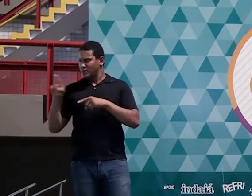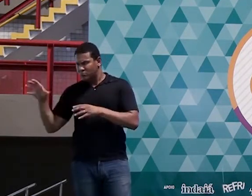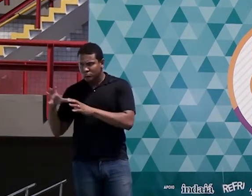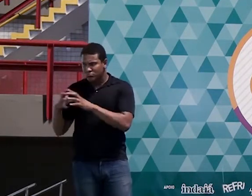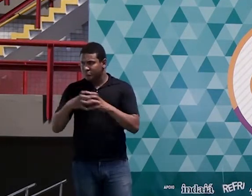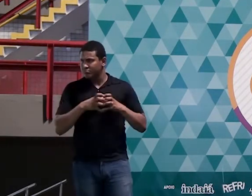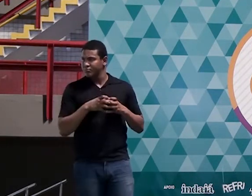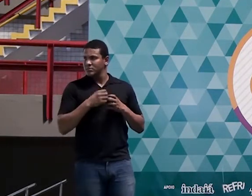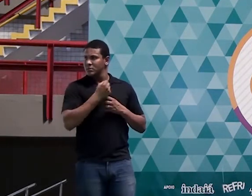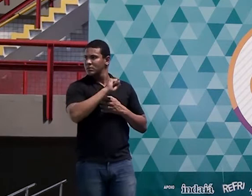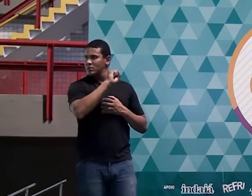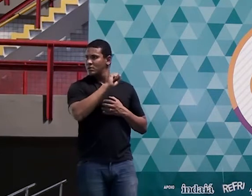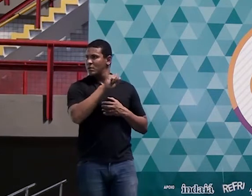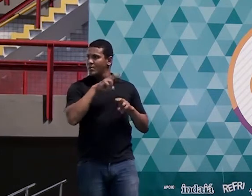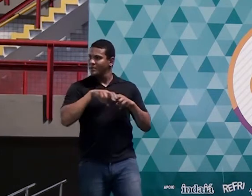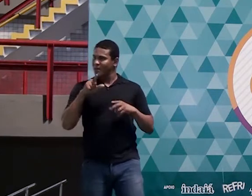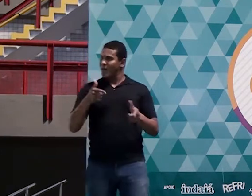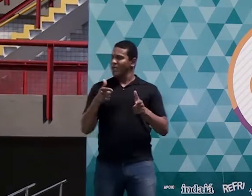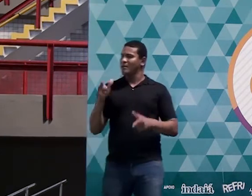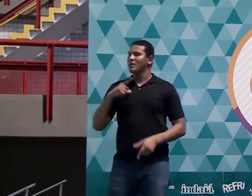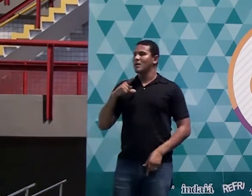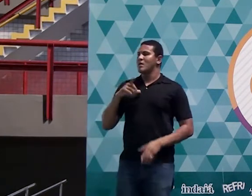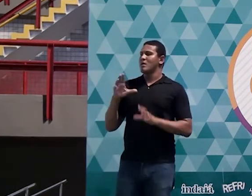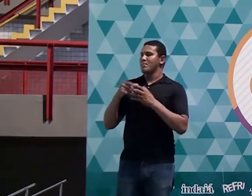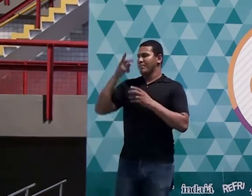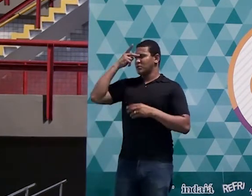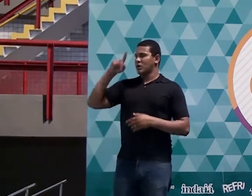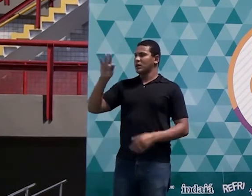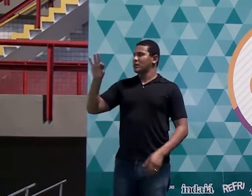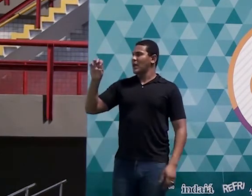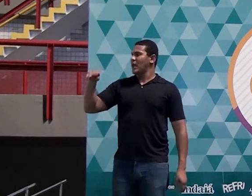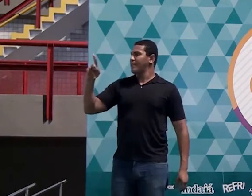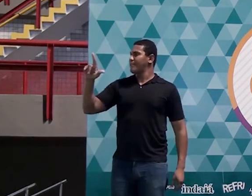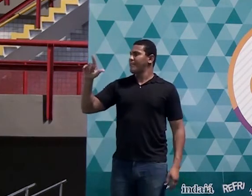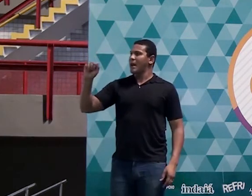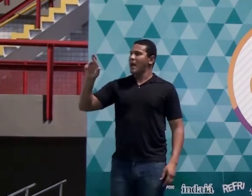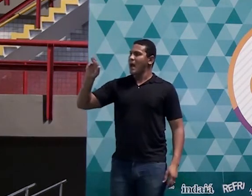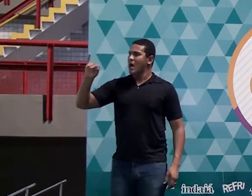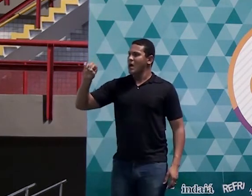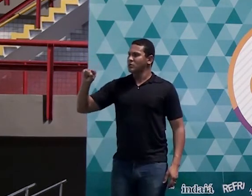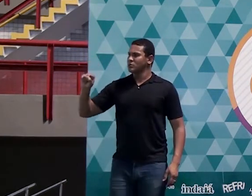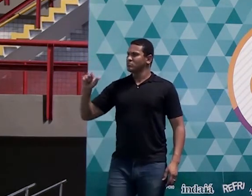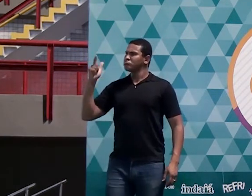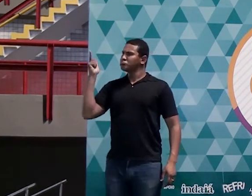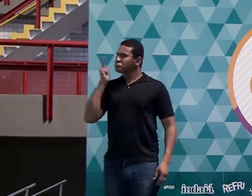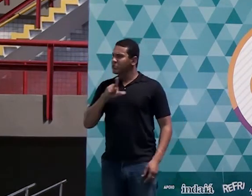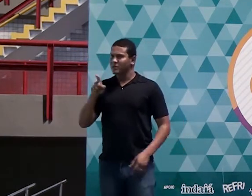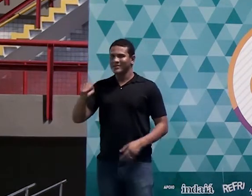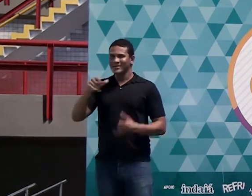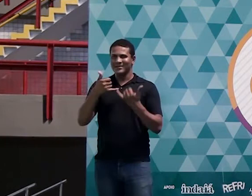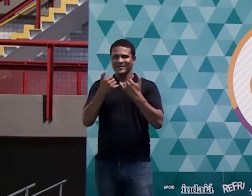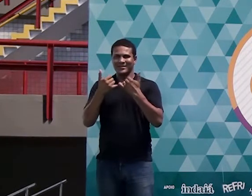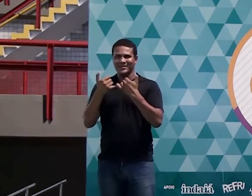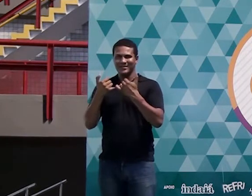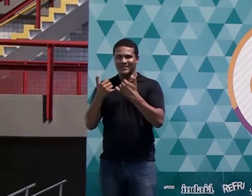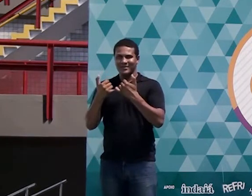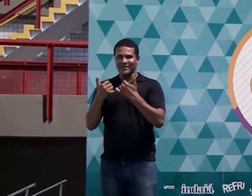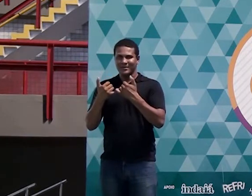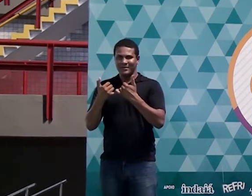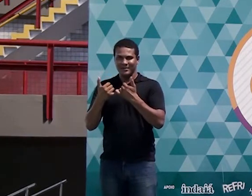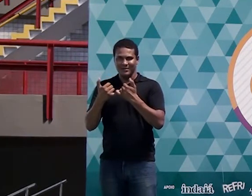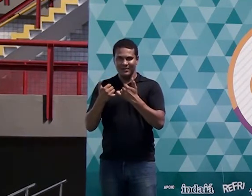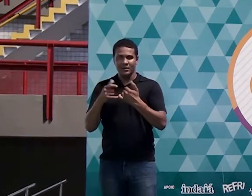chamados templários. Os templários ficaram tão... Os templários viraram jogo. Você que joga videogame aí do Assassin's